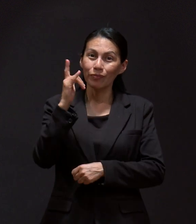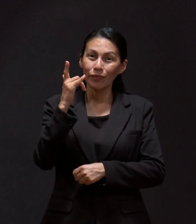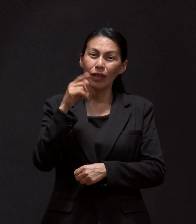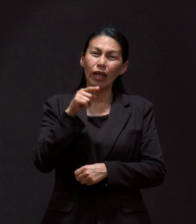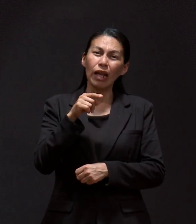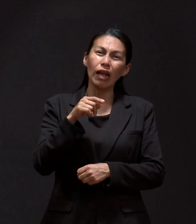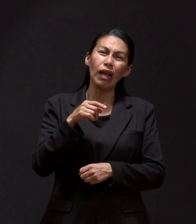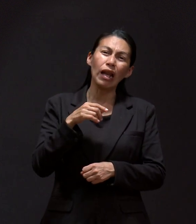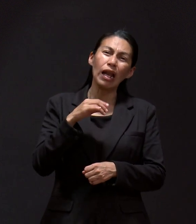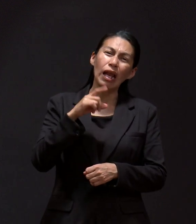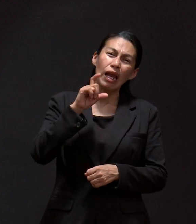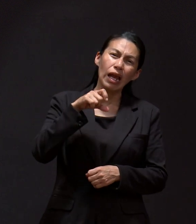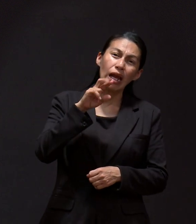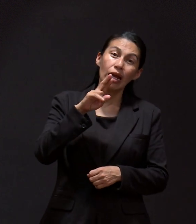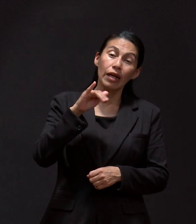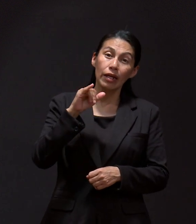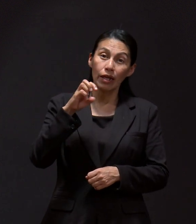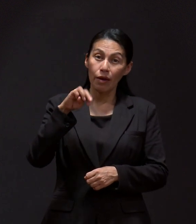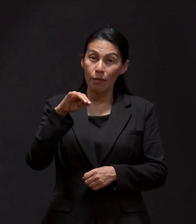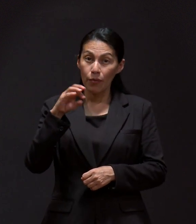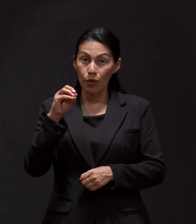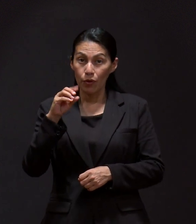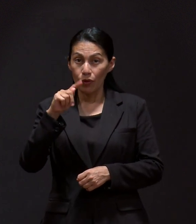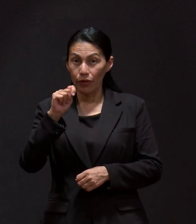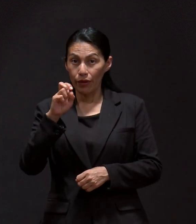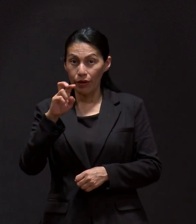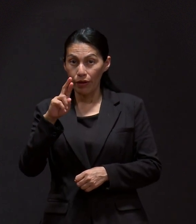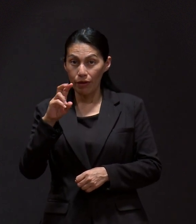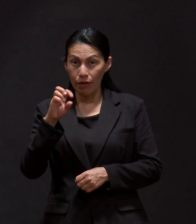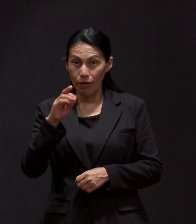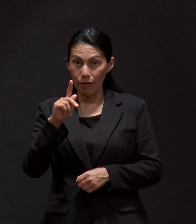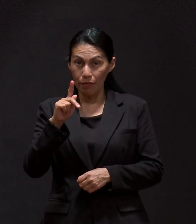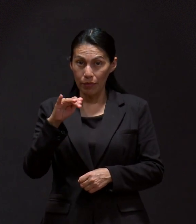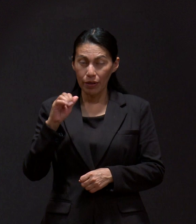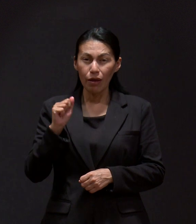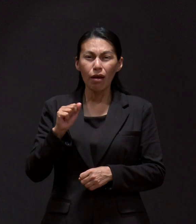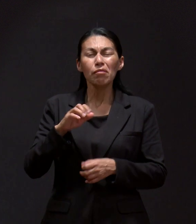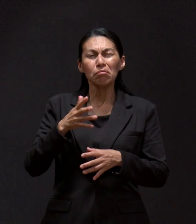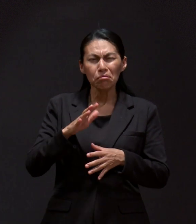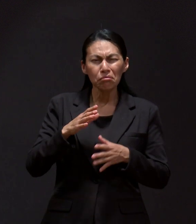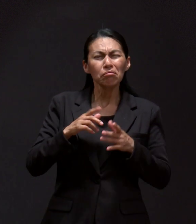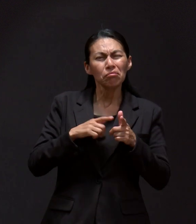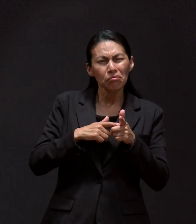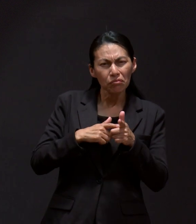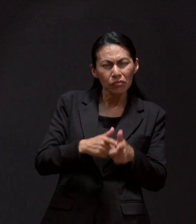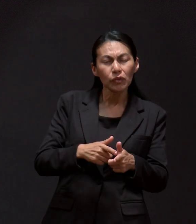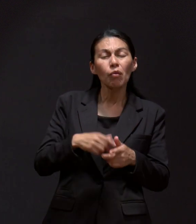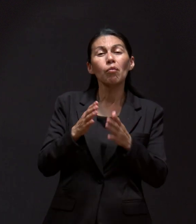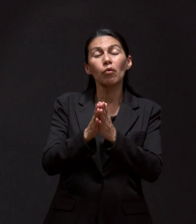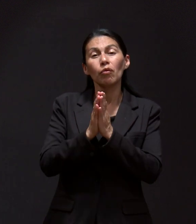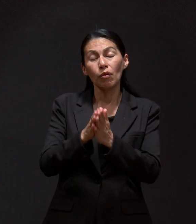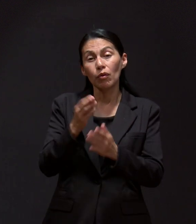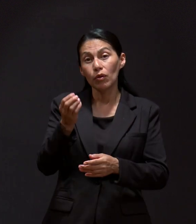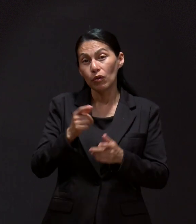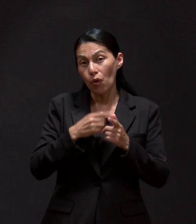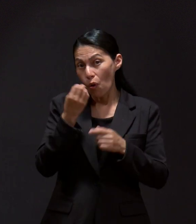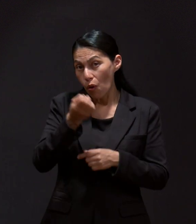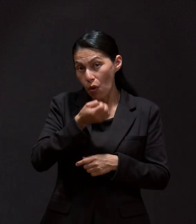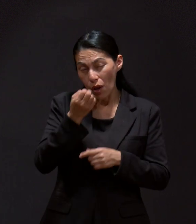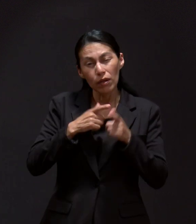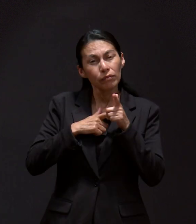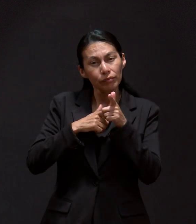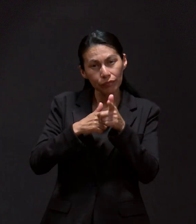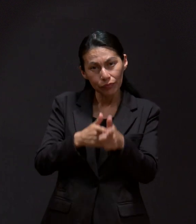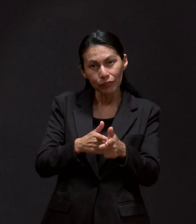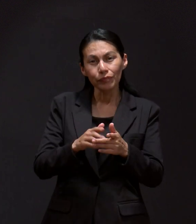después de su quimioterapia pero necesita también continuar que continuemos orando por él